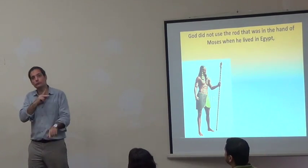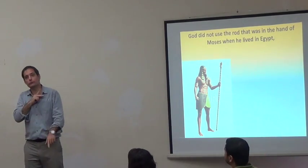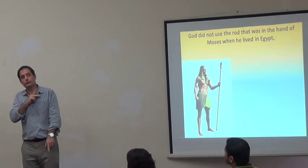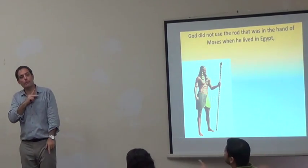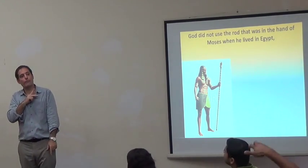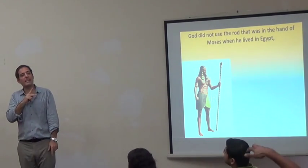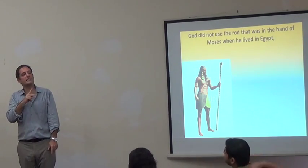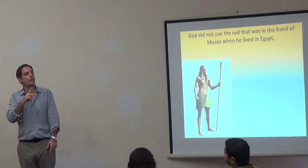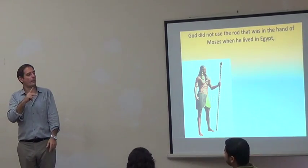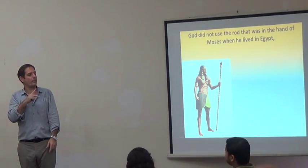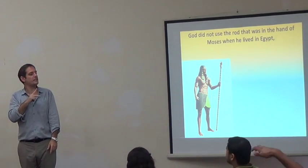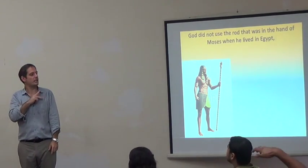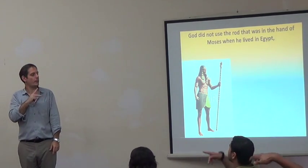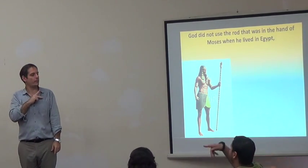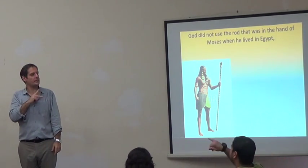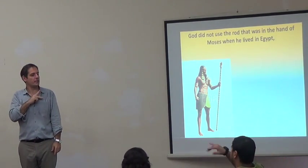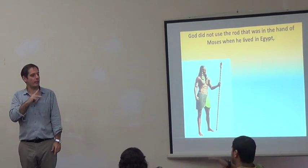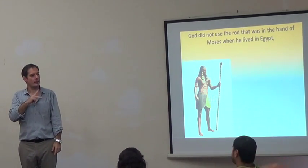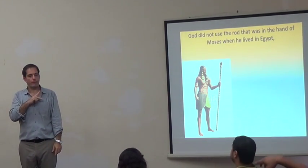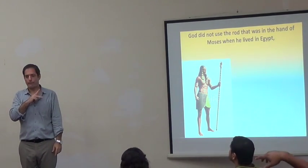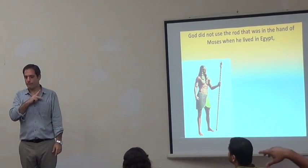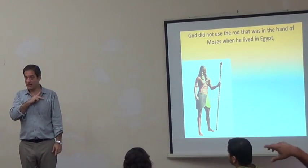un príncipe?